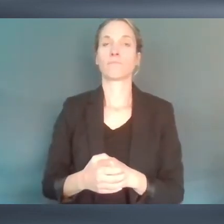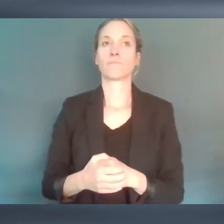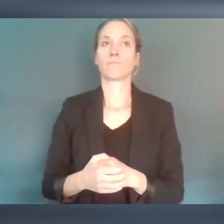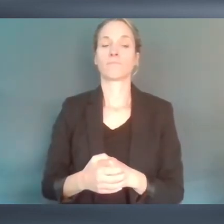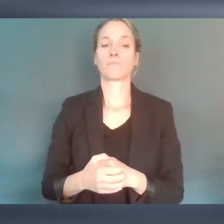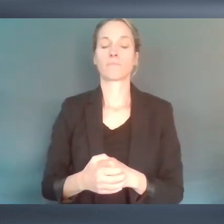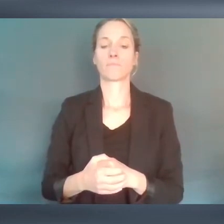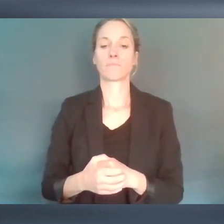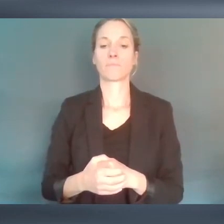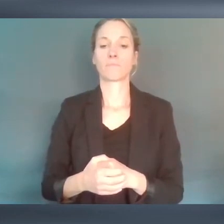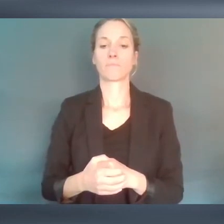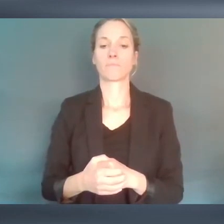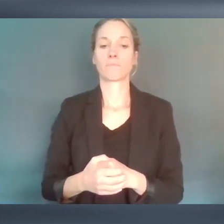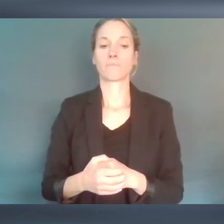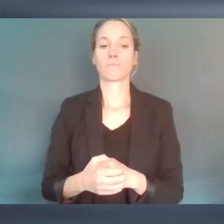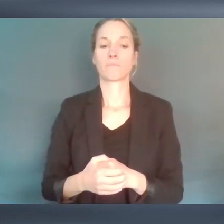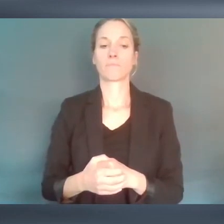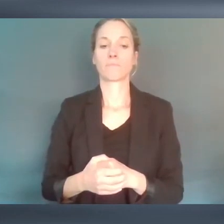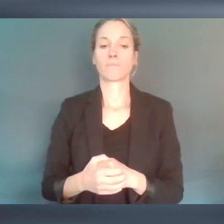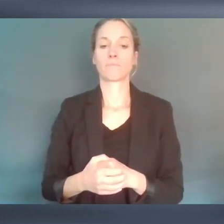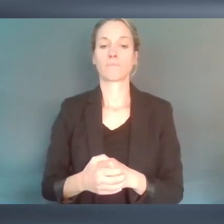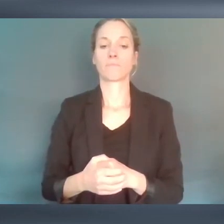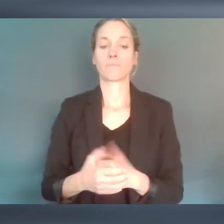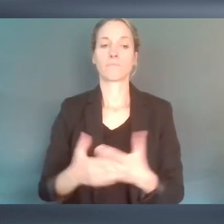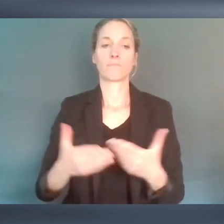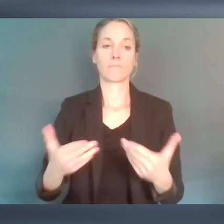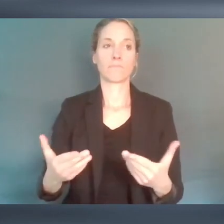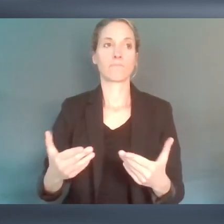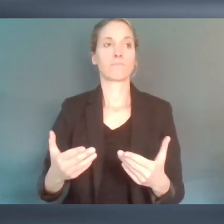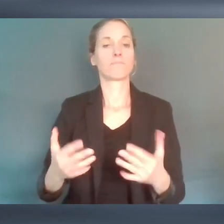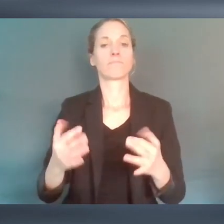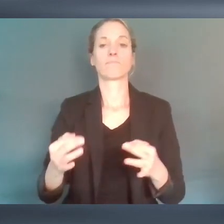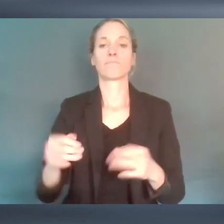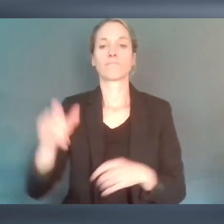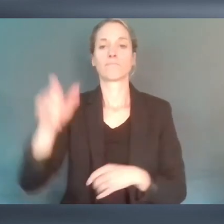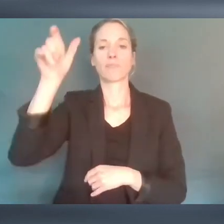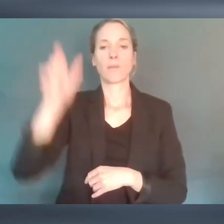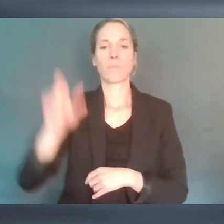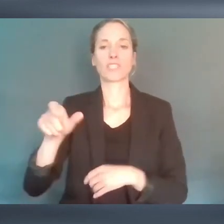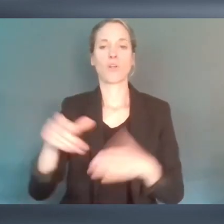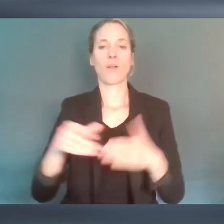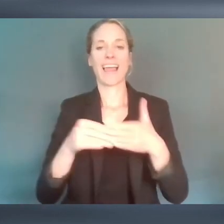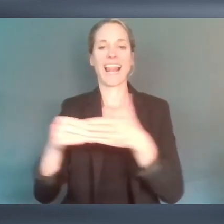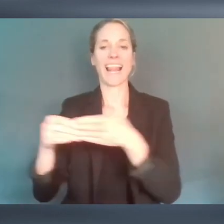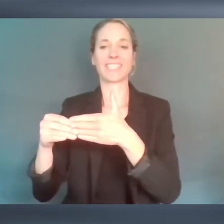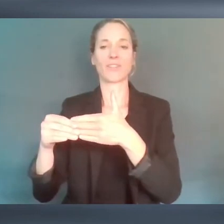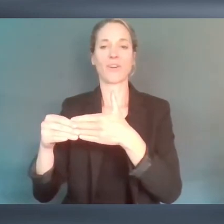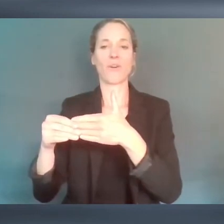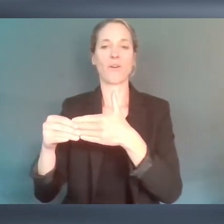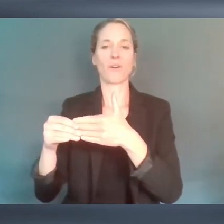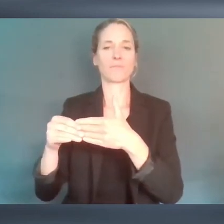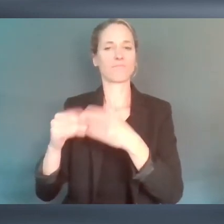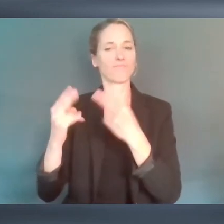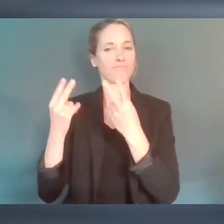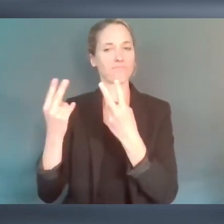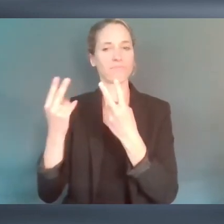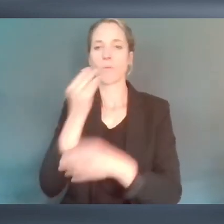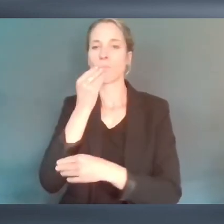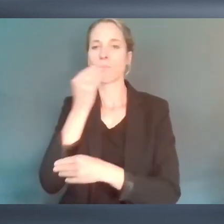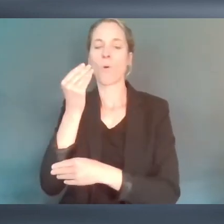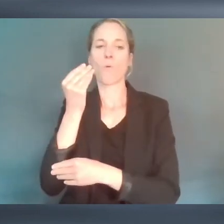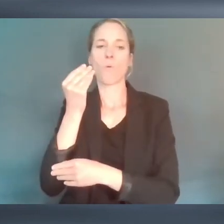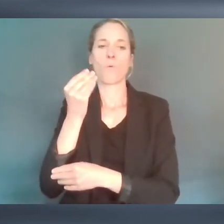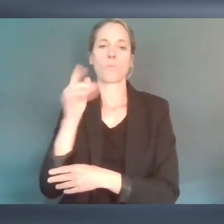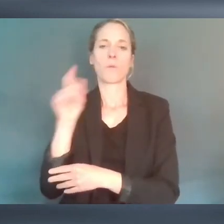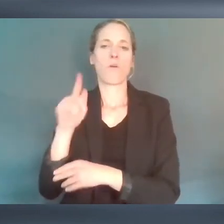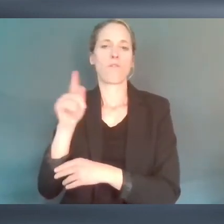part, un moyen leader, il est déjà ou il devrait être inclusif par